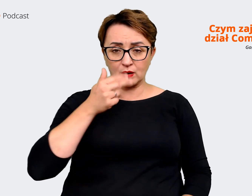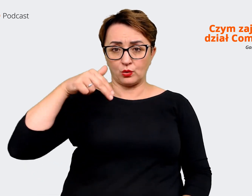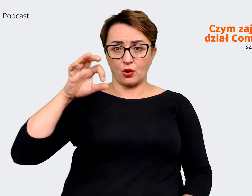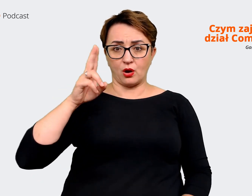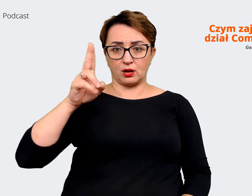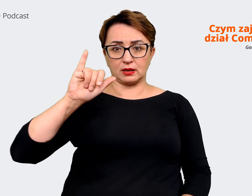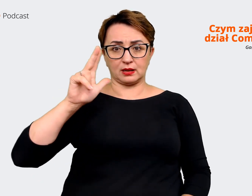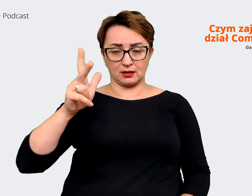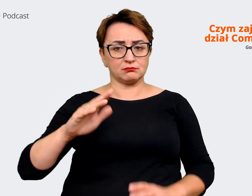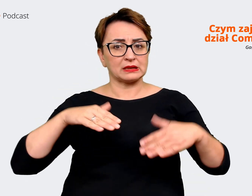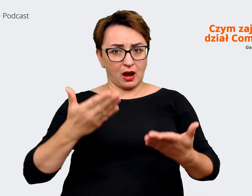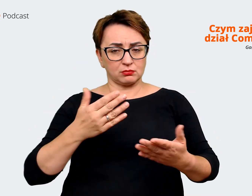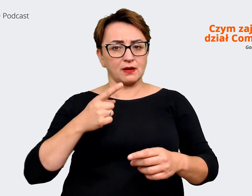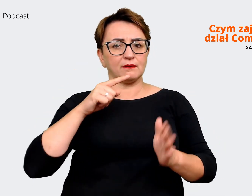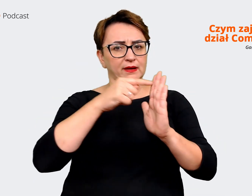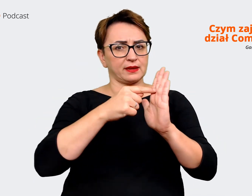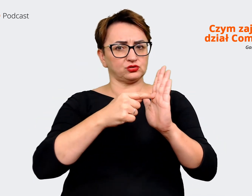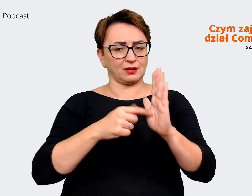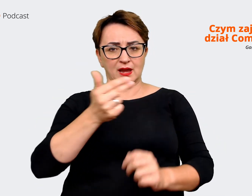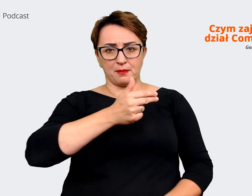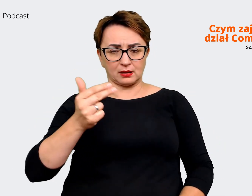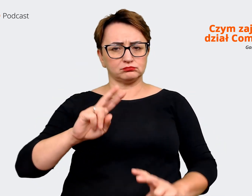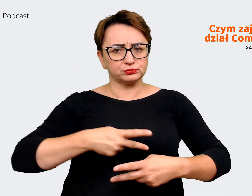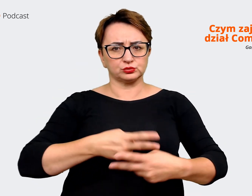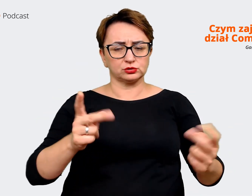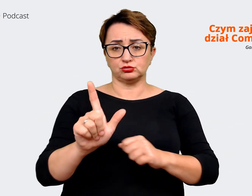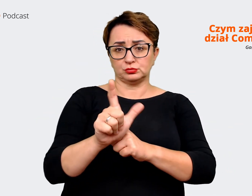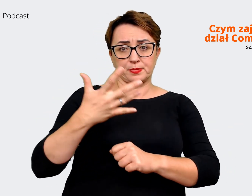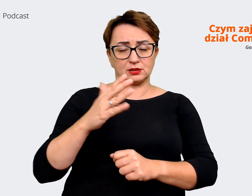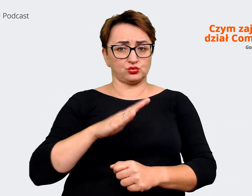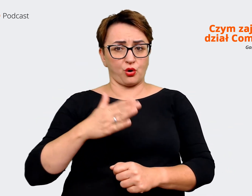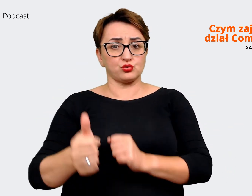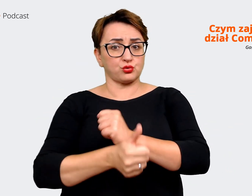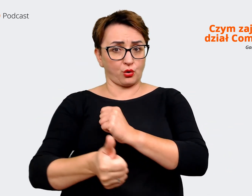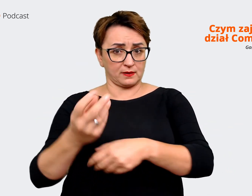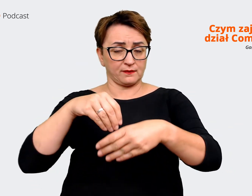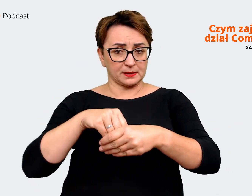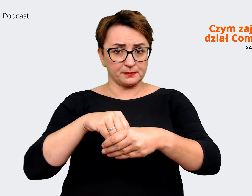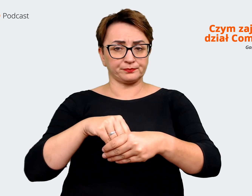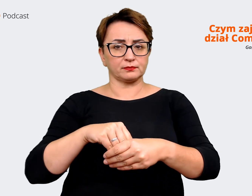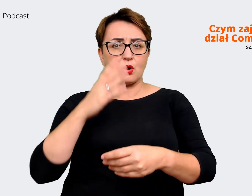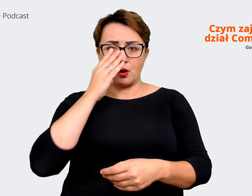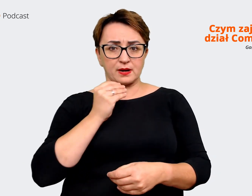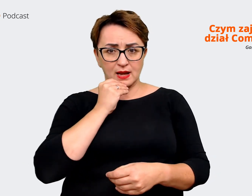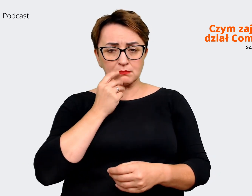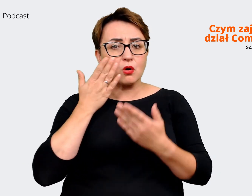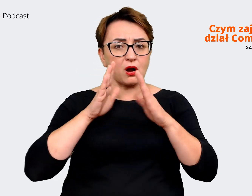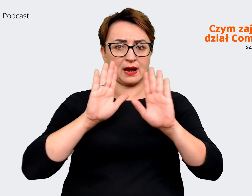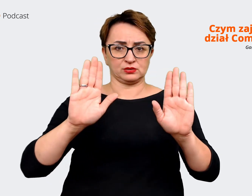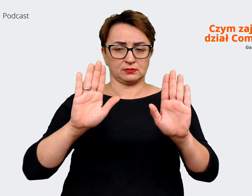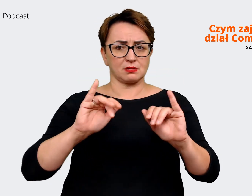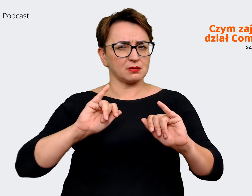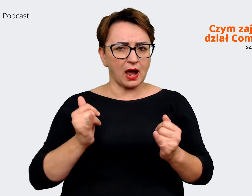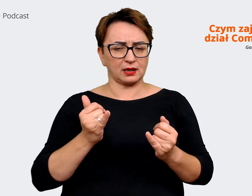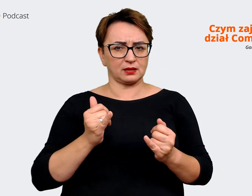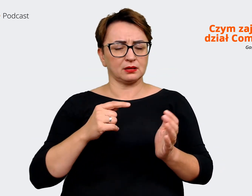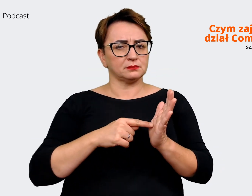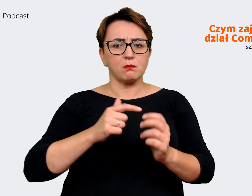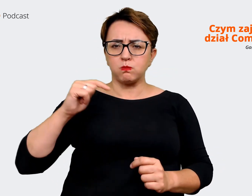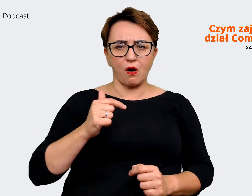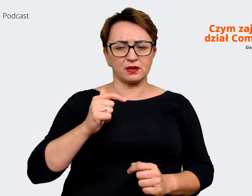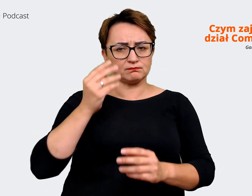przybliżyć? Dyrektywa Omnibus przede wszystkim, teraz najbardziej na tapecie jest jeden element tej dyrektywy, czyli pokazywanie